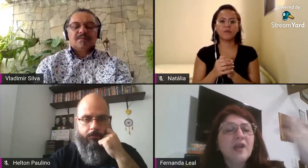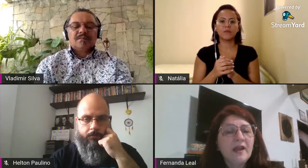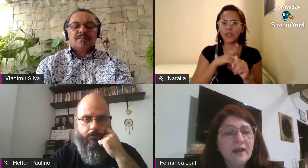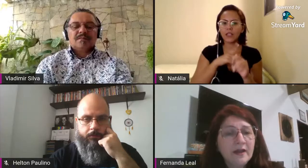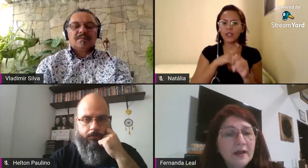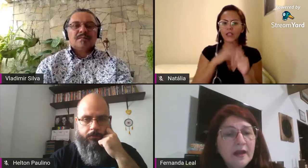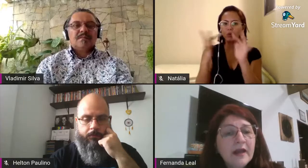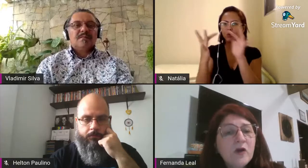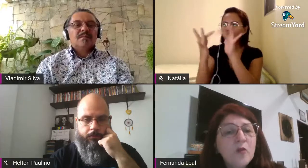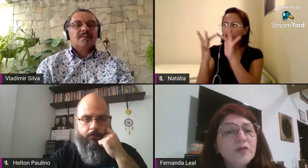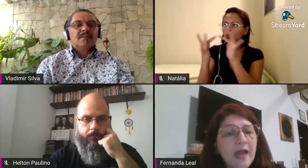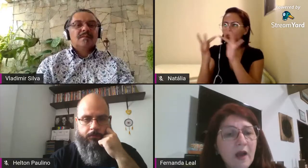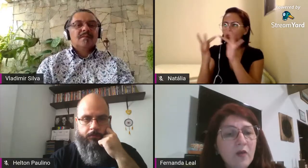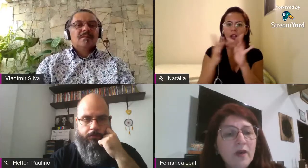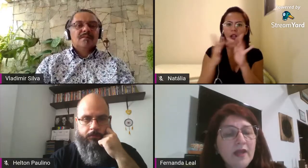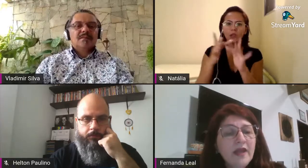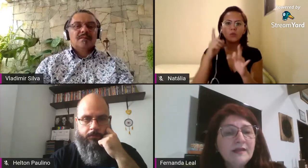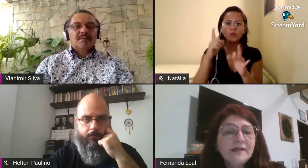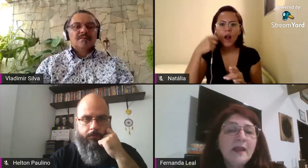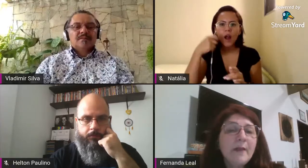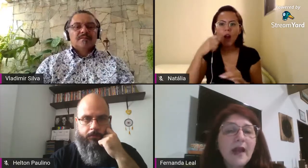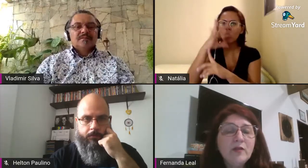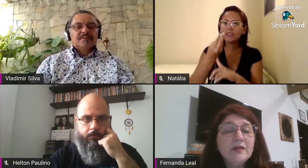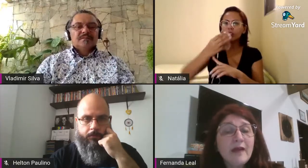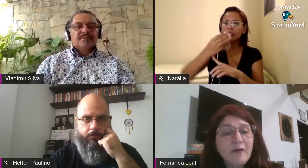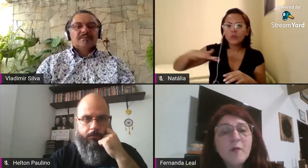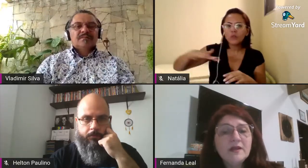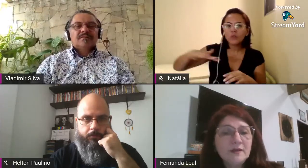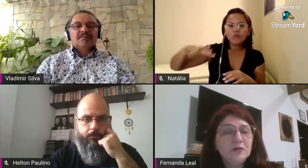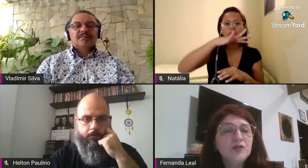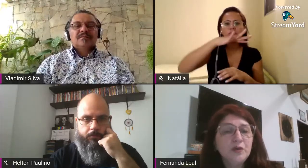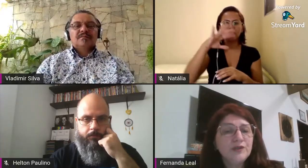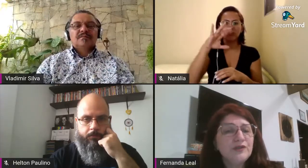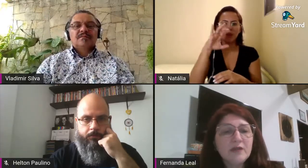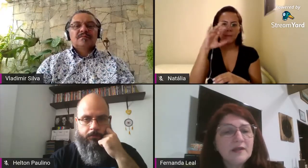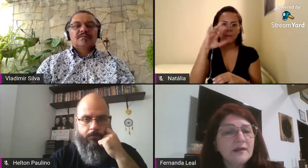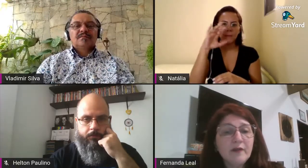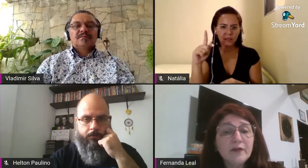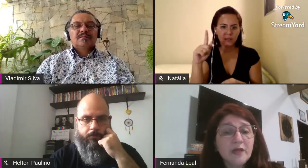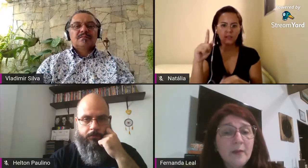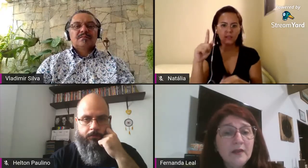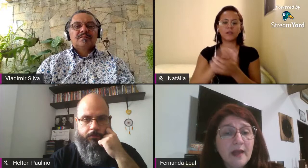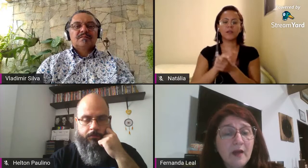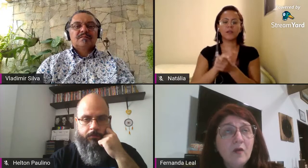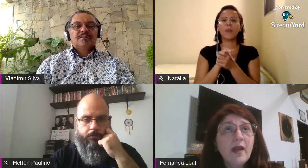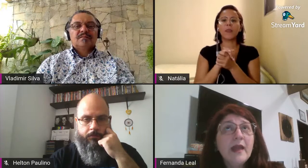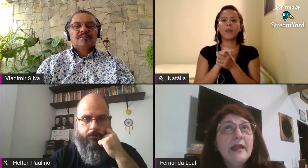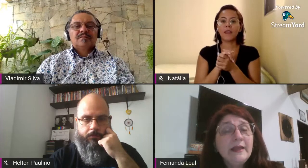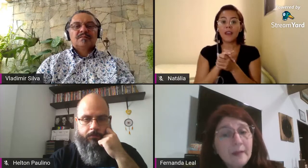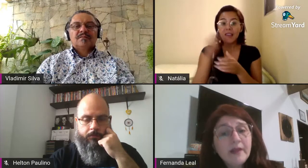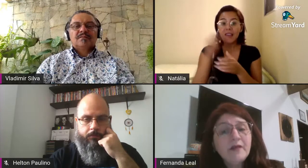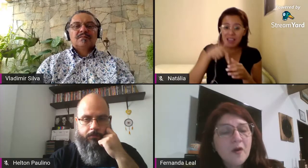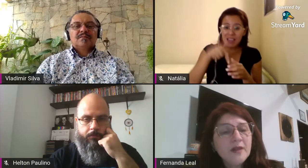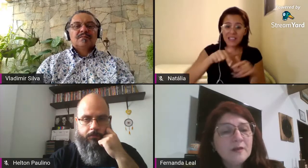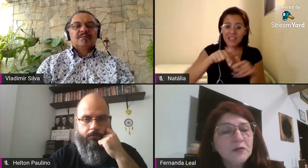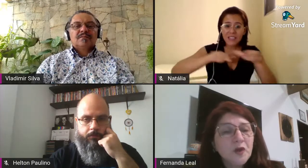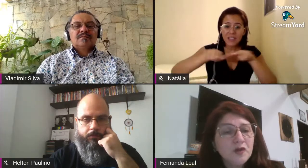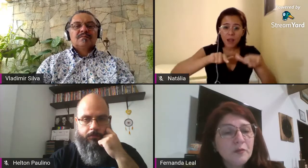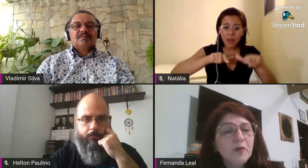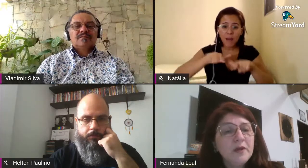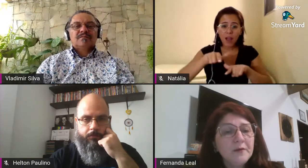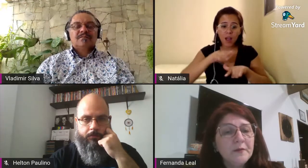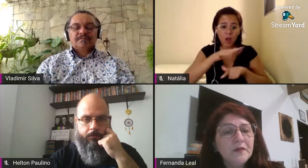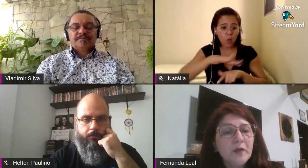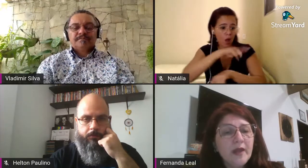os enxerga como tal, e esse trabalho na formação dos nossos estudantes, ele é fundamental, e também na formação do